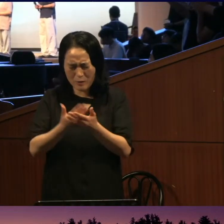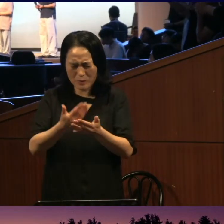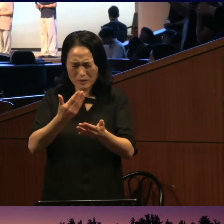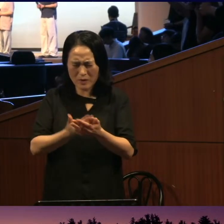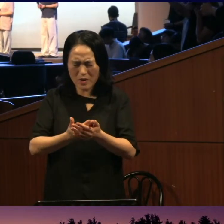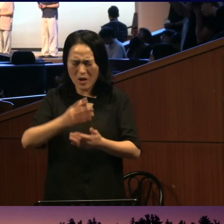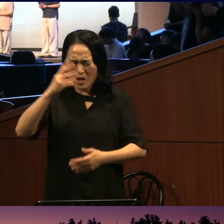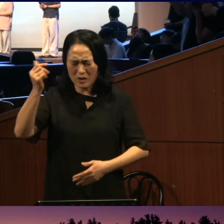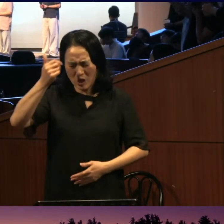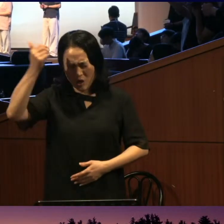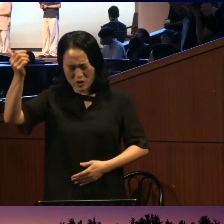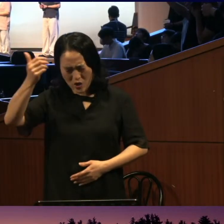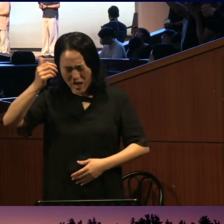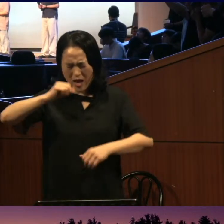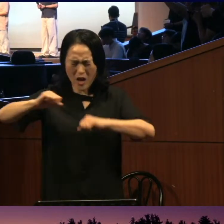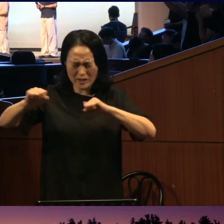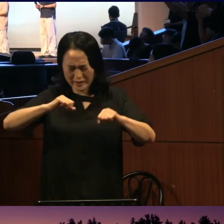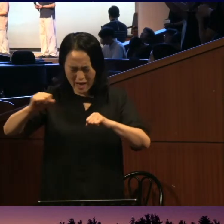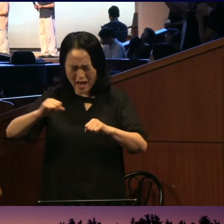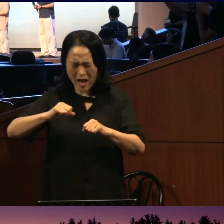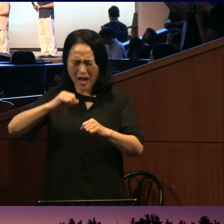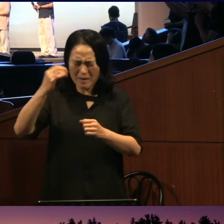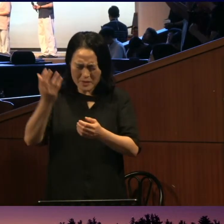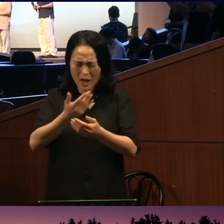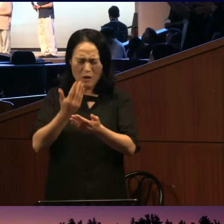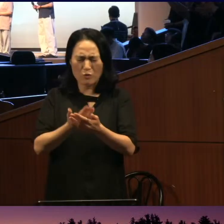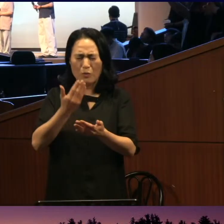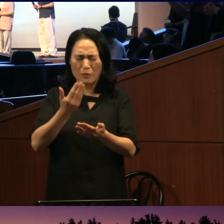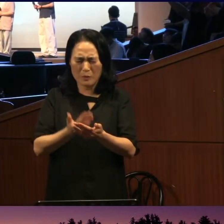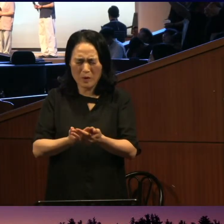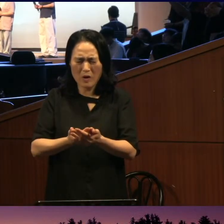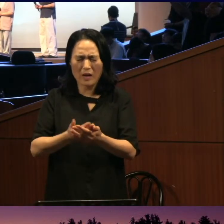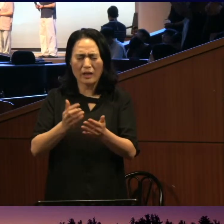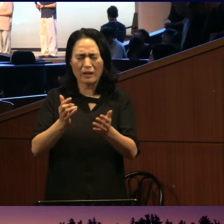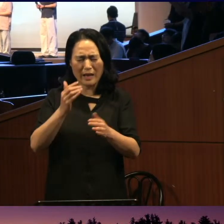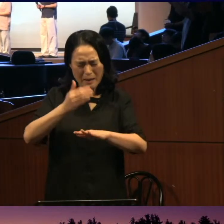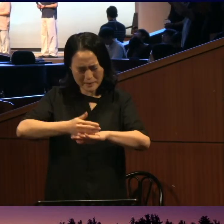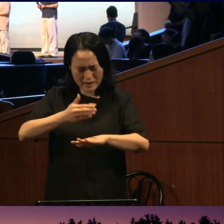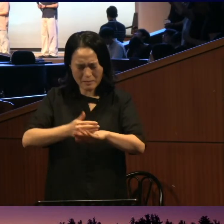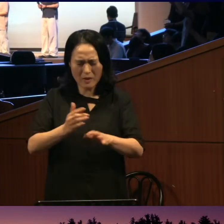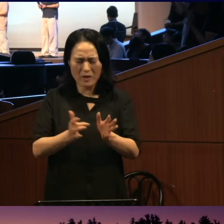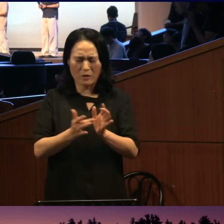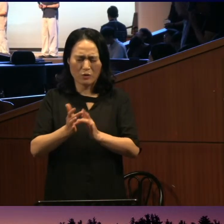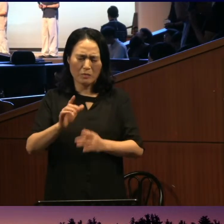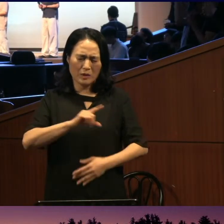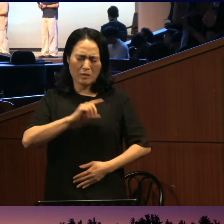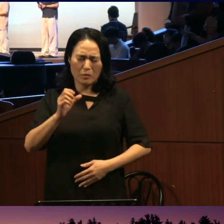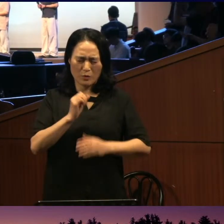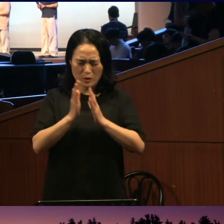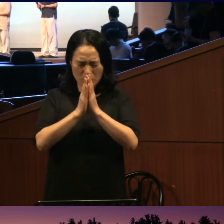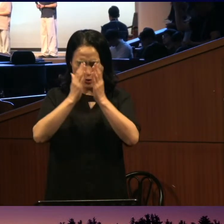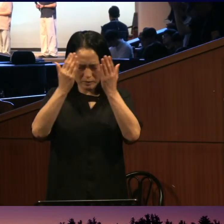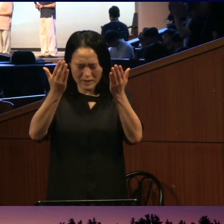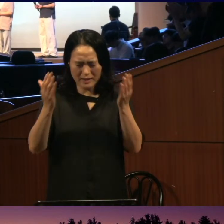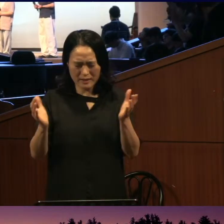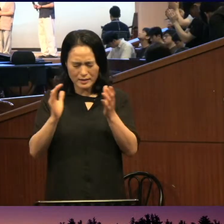크게 일어나게 될 줄로 믿사옵고 감사드리며 예수님의 이름으로 기도합니다.